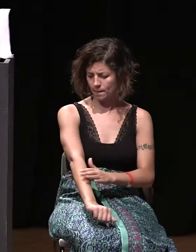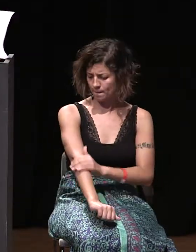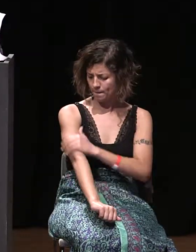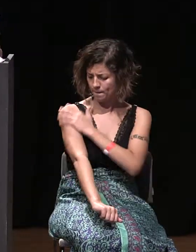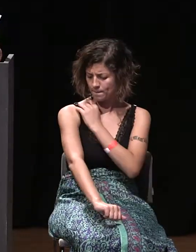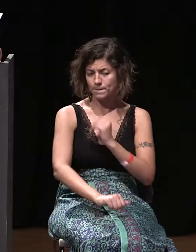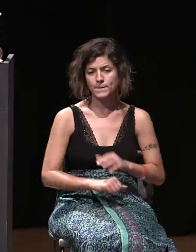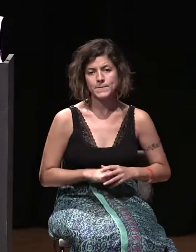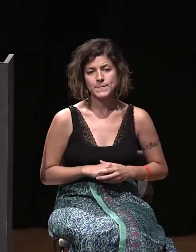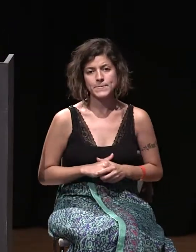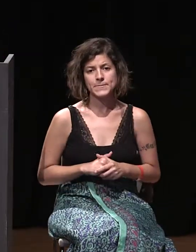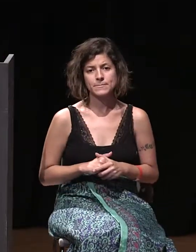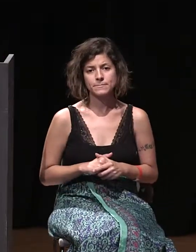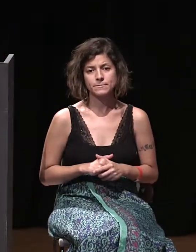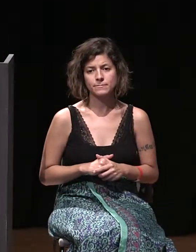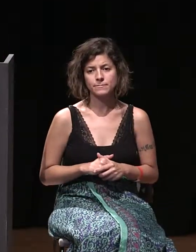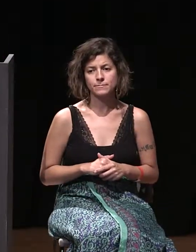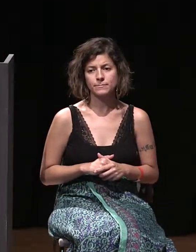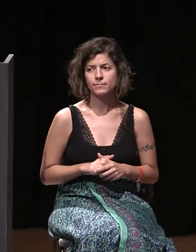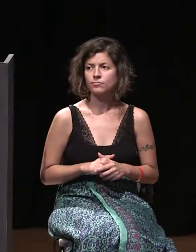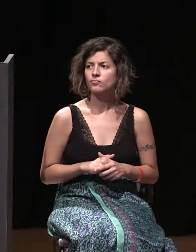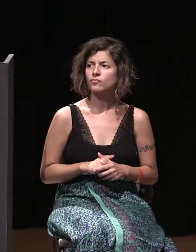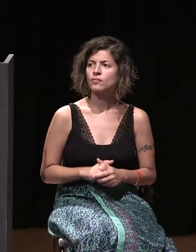aí eu queria também dizer para vocês